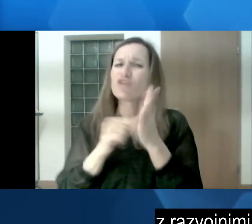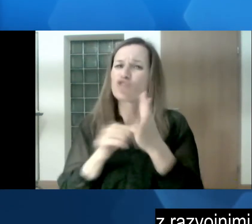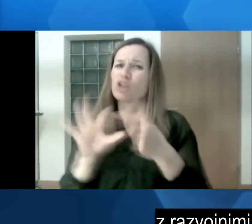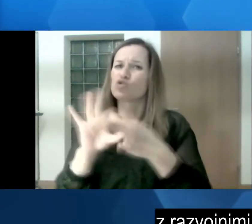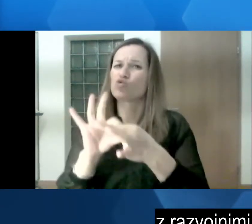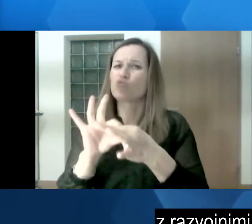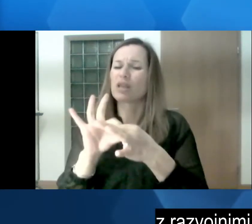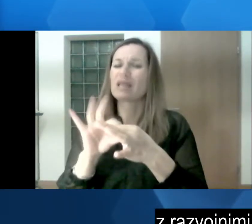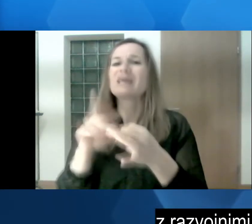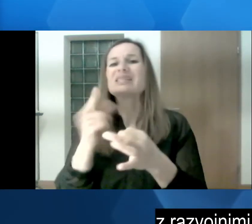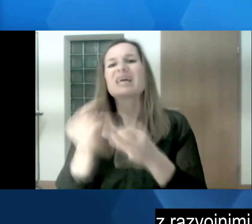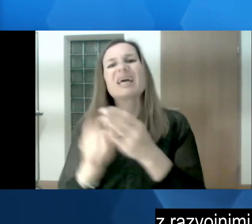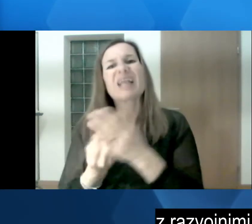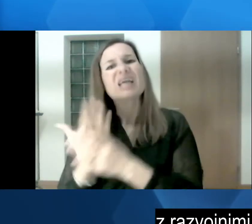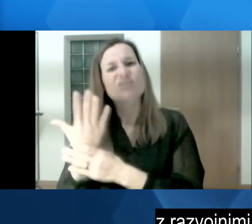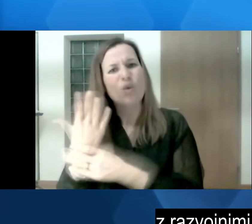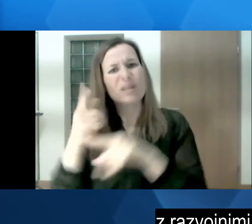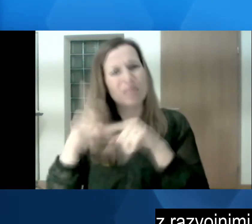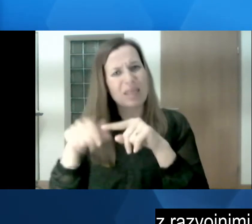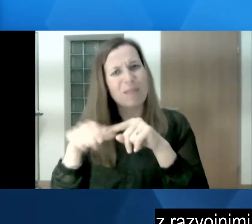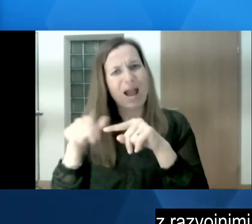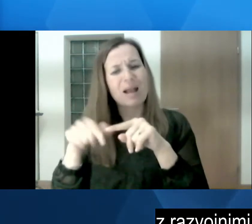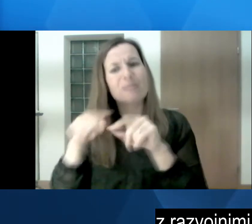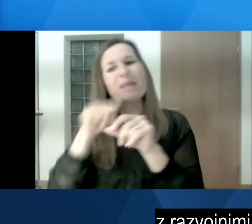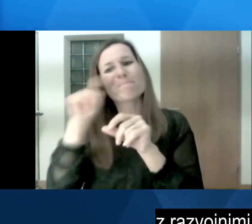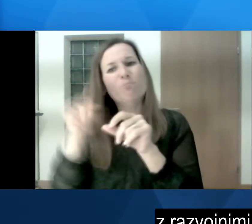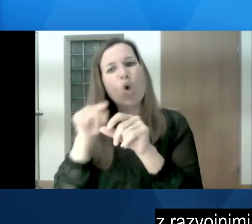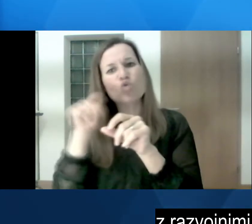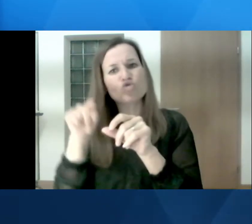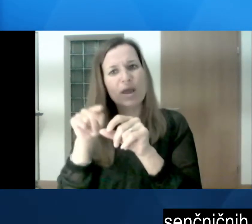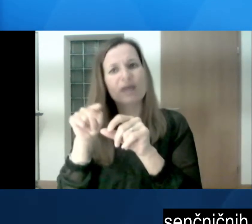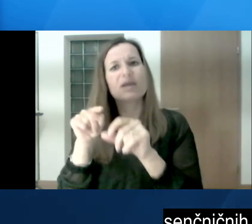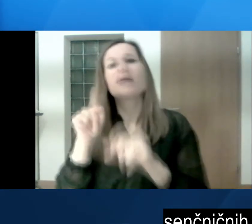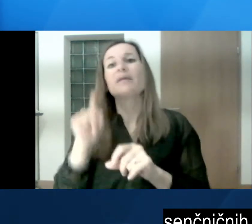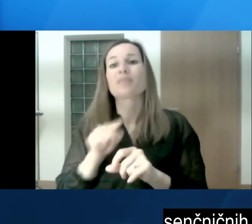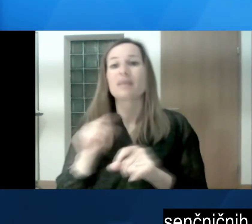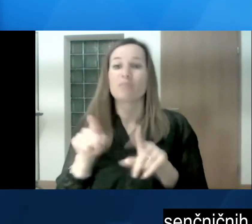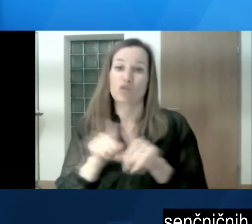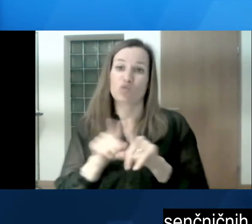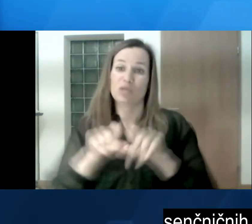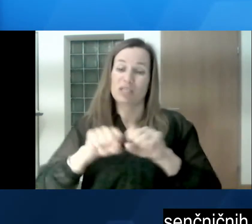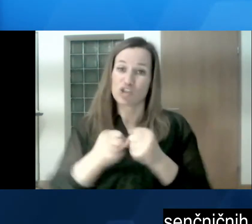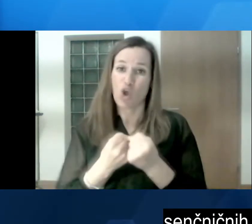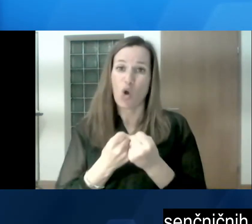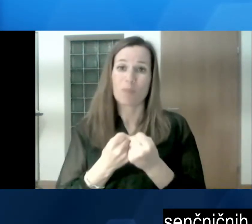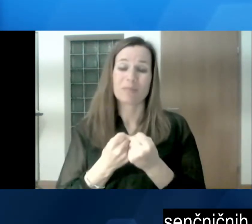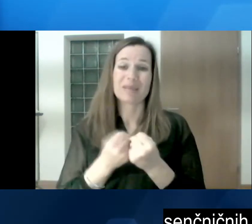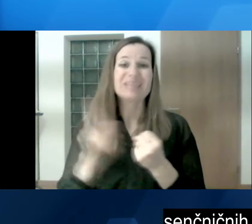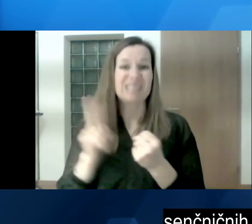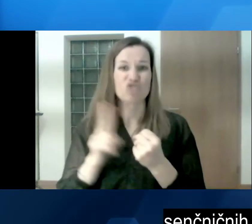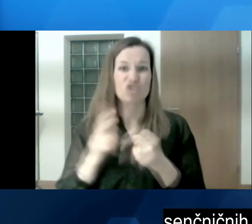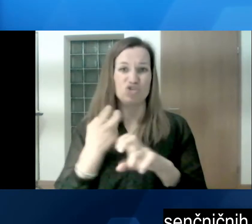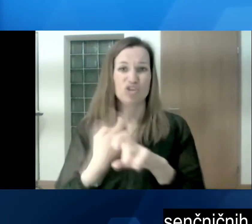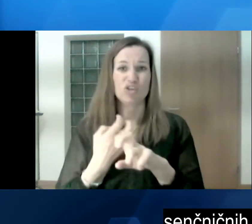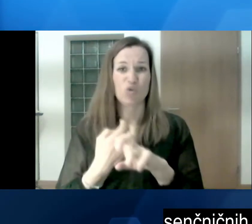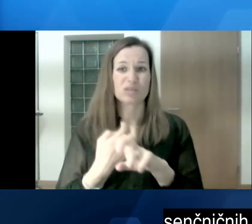razvojnimi anomalijami samega polžka in pa seveda zlomi senčničnih kosti, ki so pri